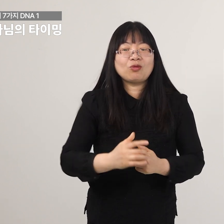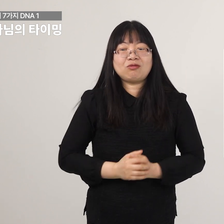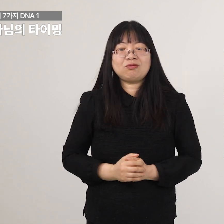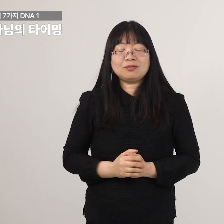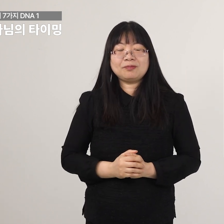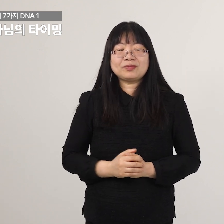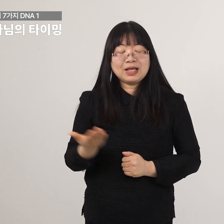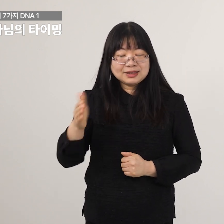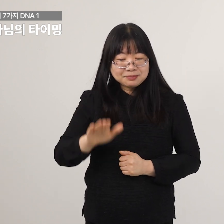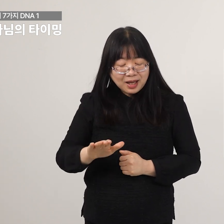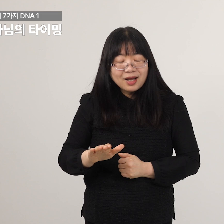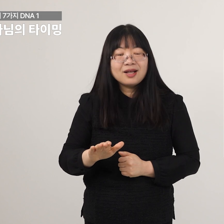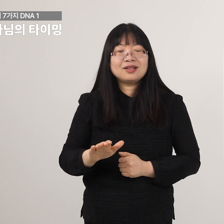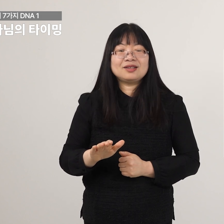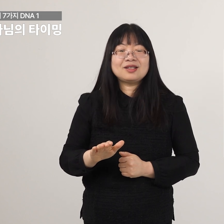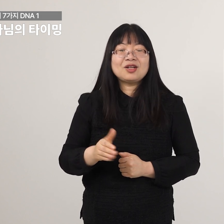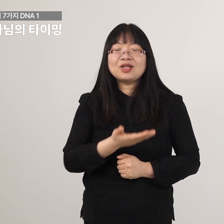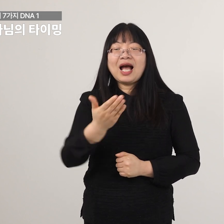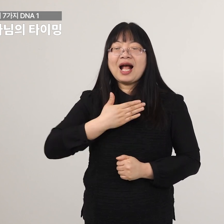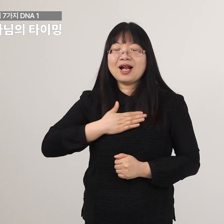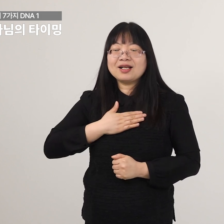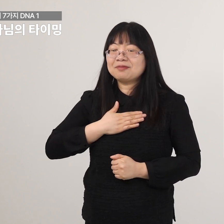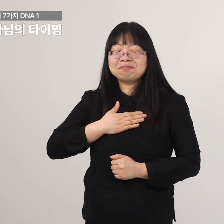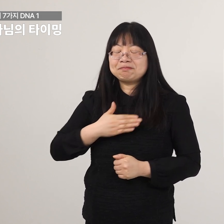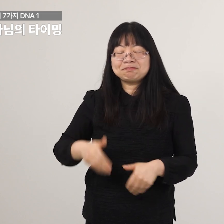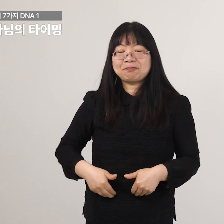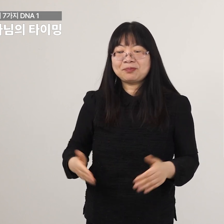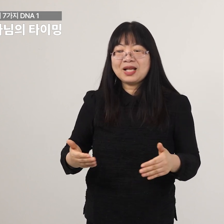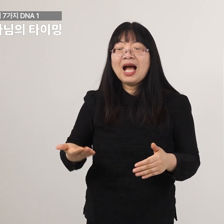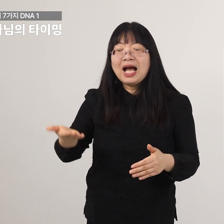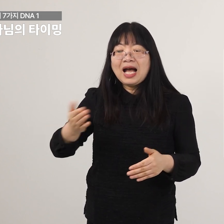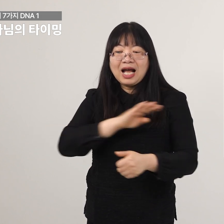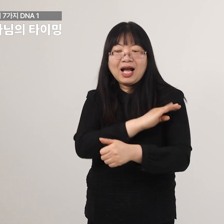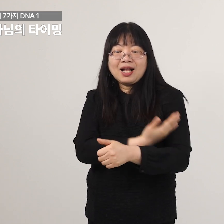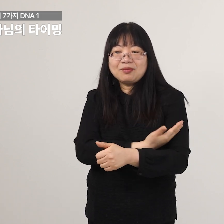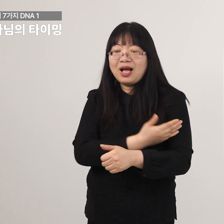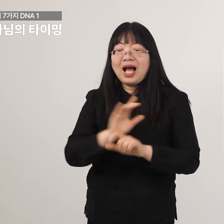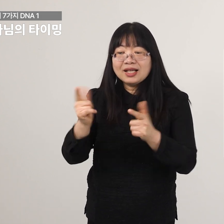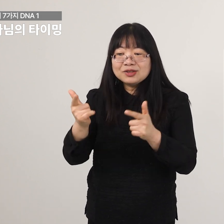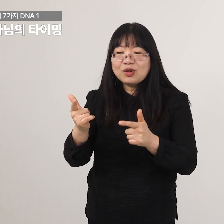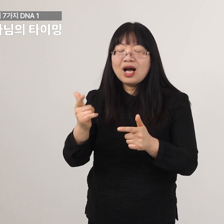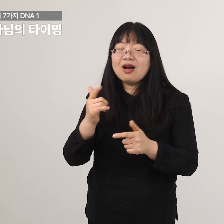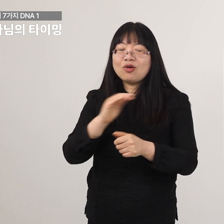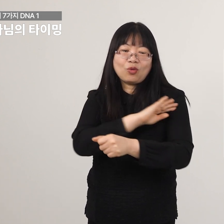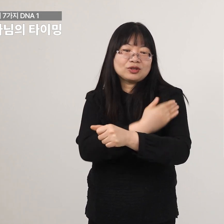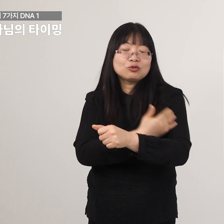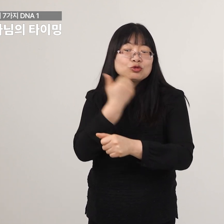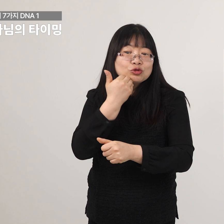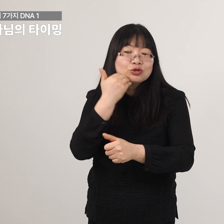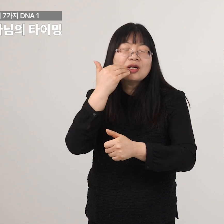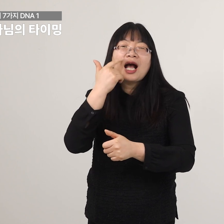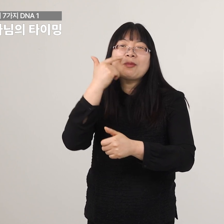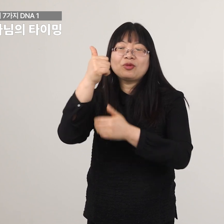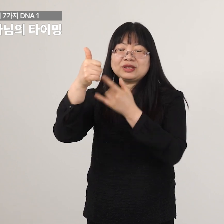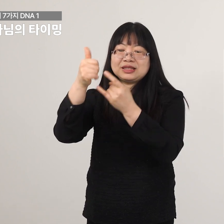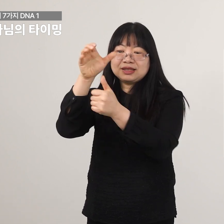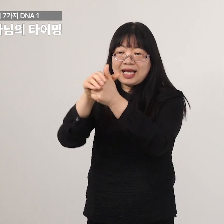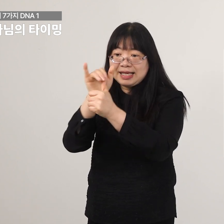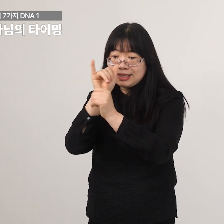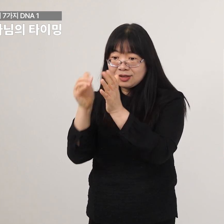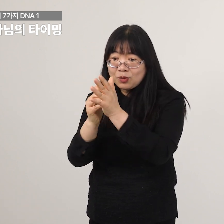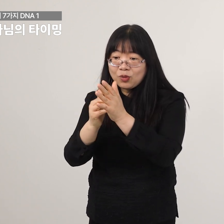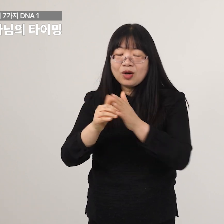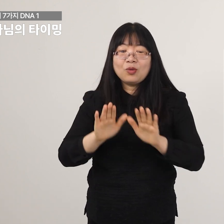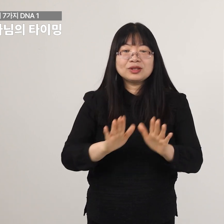그런데 너희 알 바가 아니요, 그 권한은 아버지 자신에게 있단 말이에요. 그리고서 예수님이